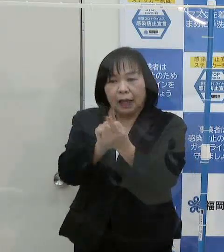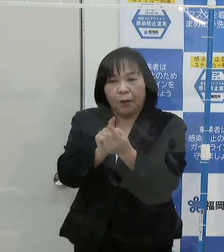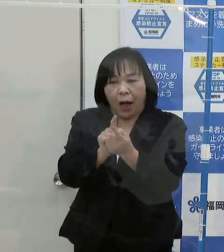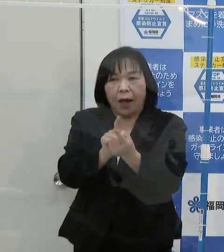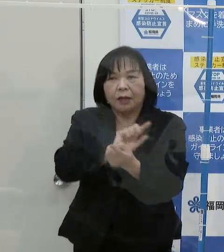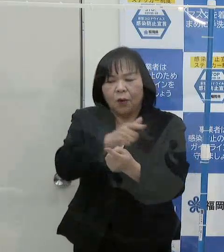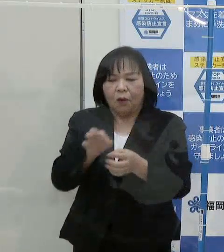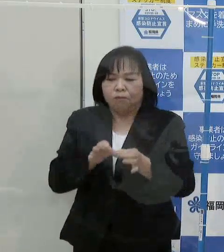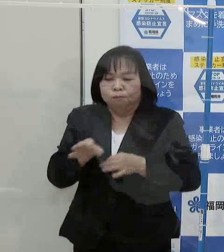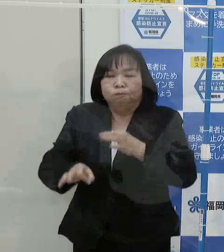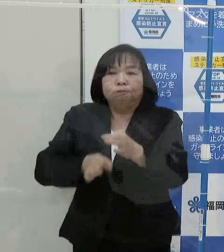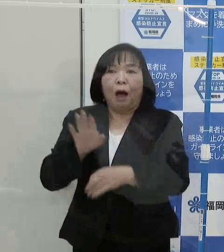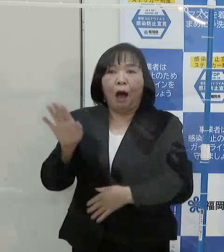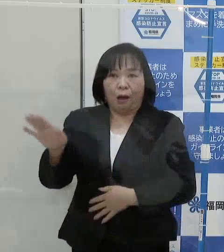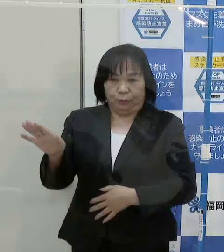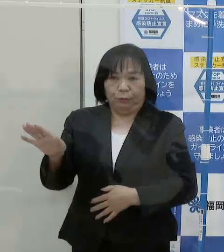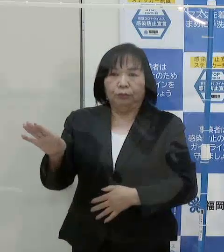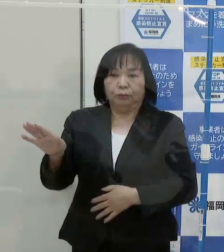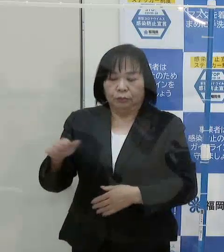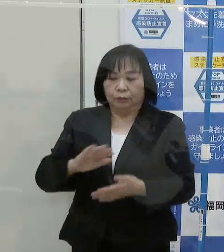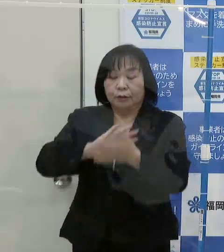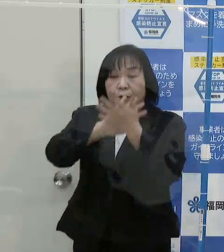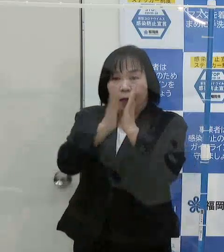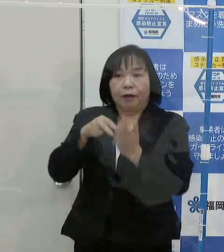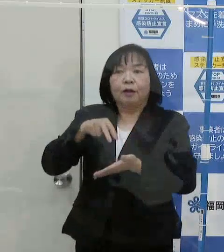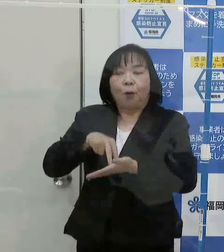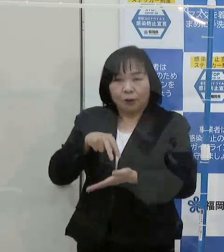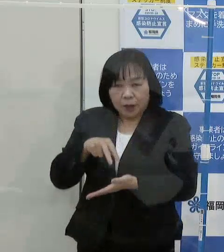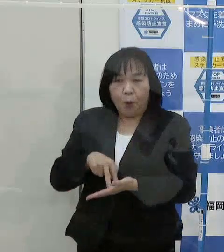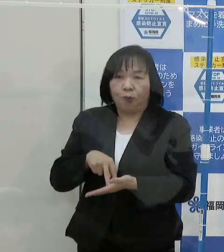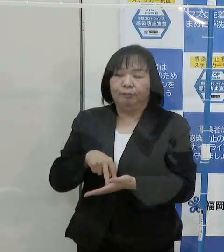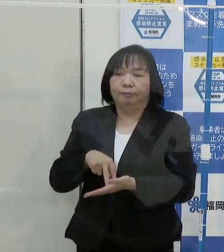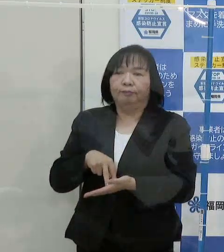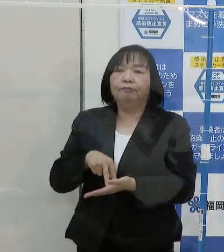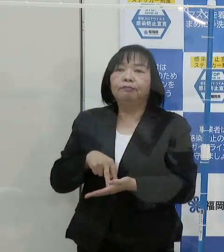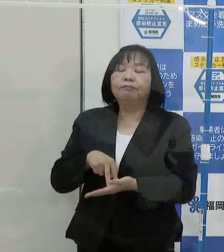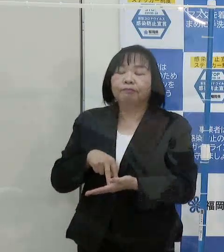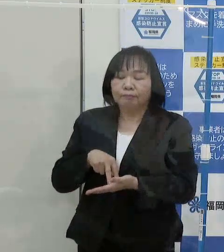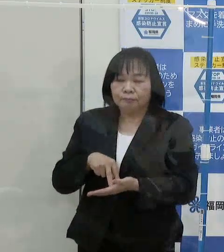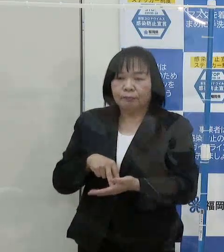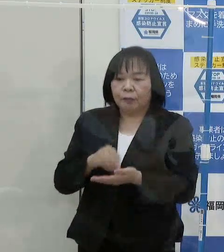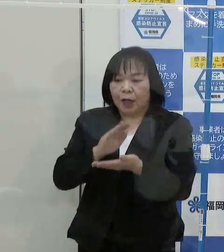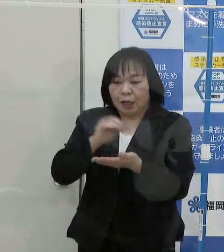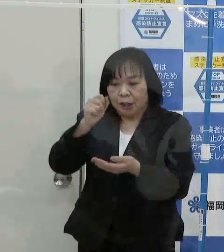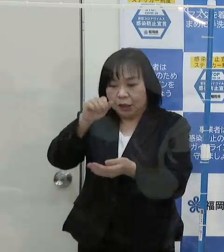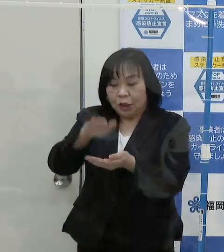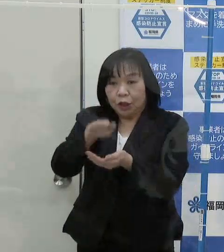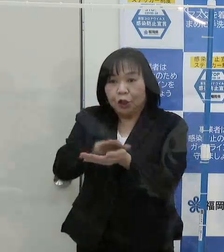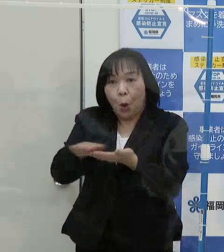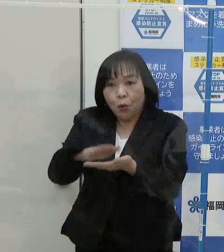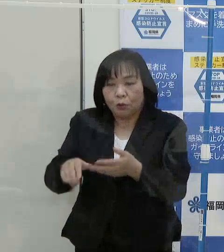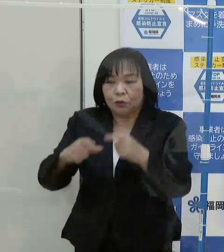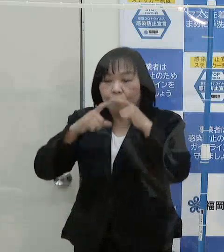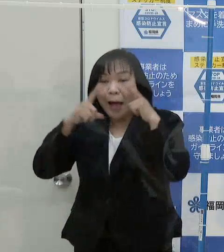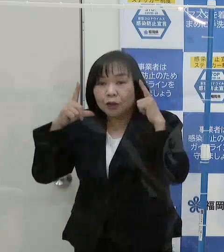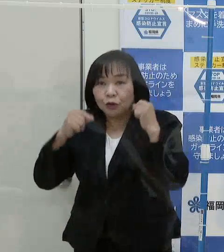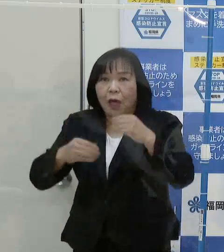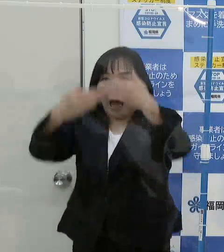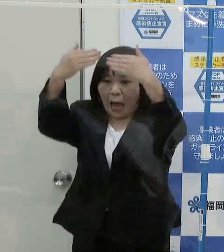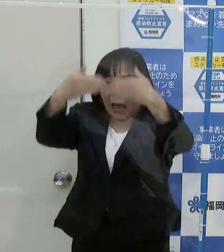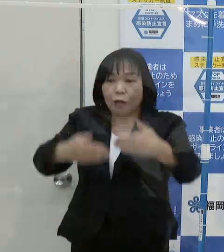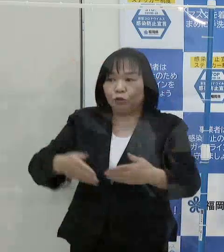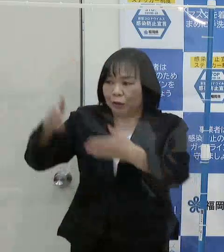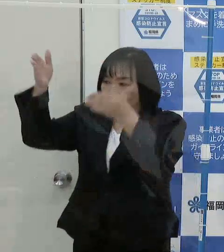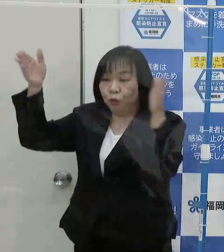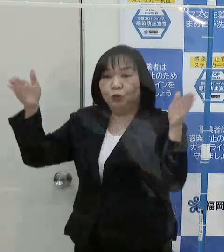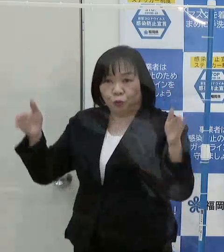を伴います。従いまして県の方では、消毒薬とかマスクとかアクリル板とか